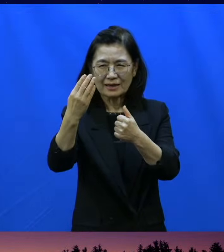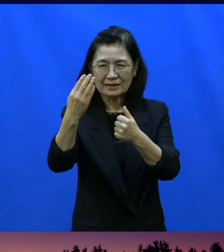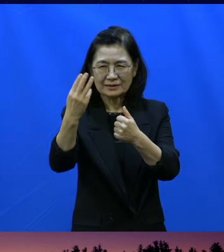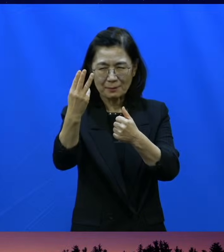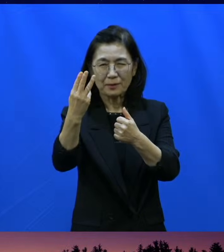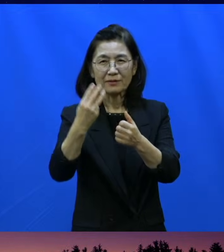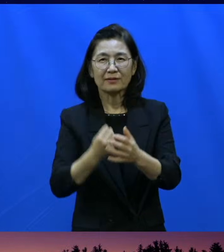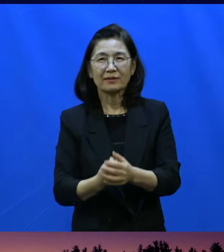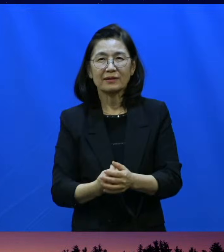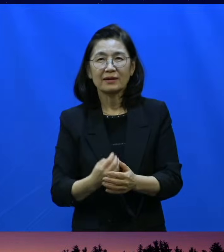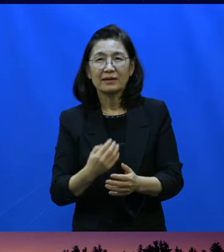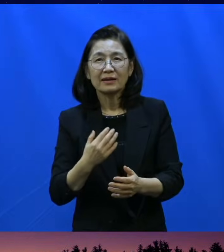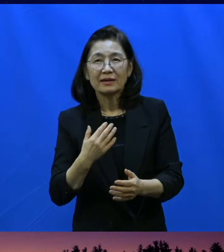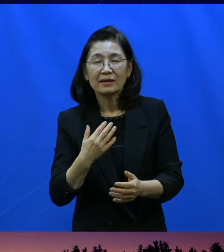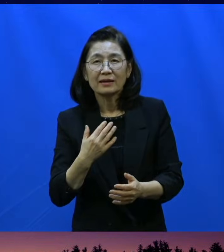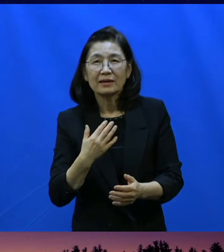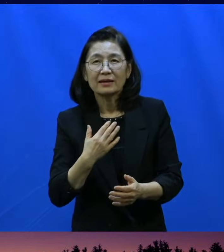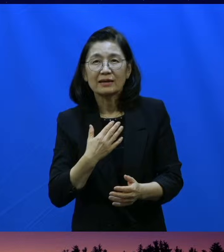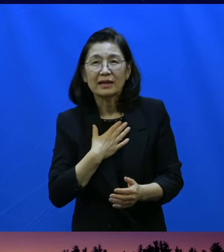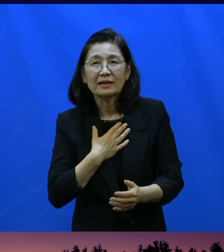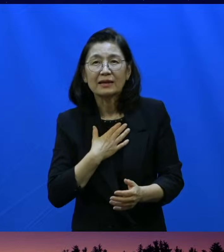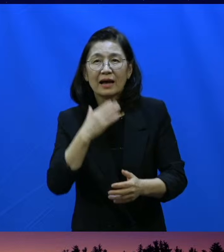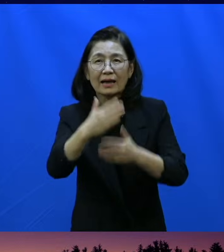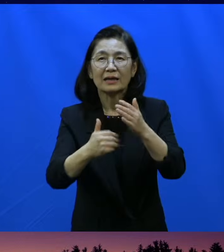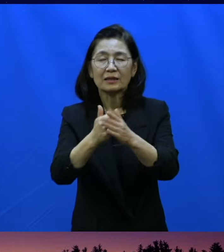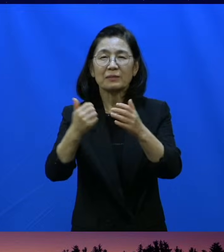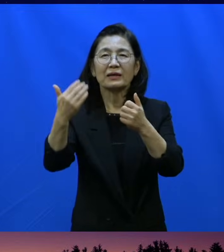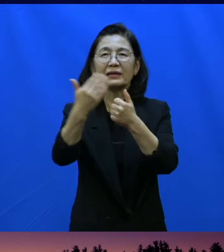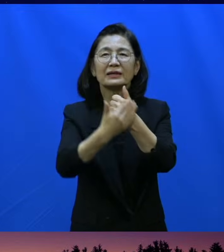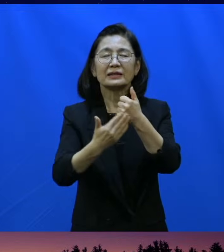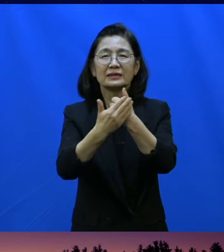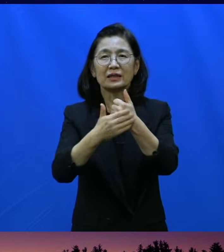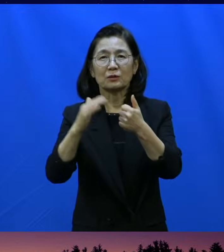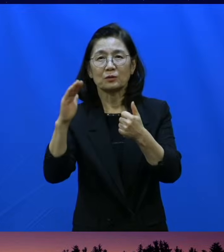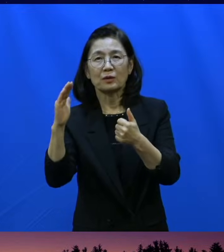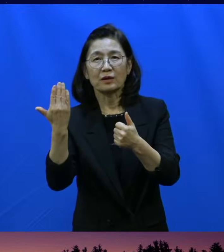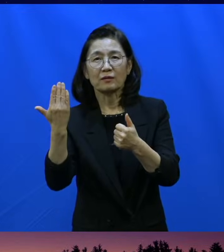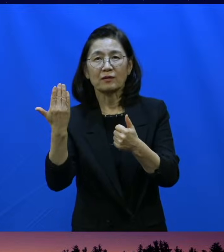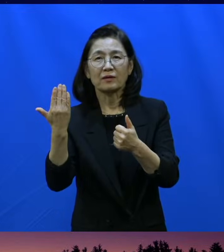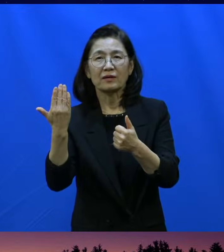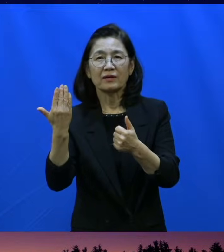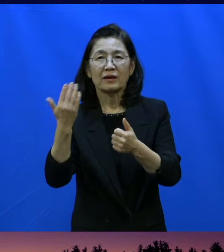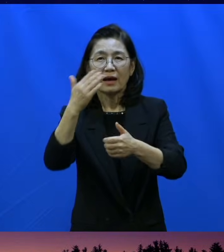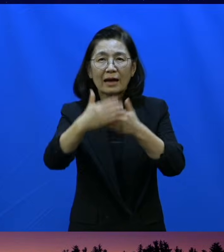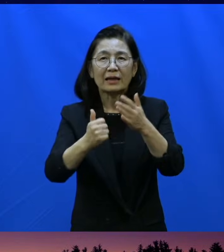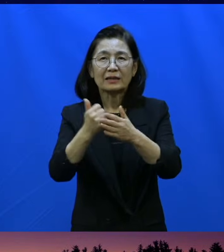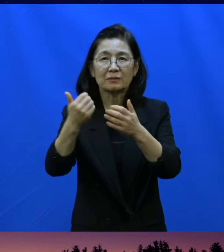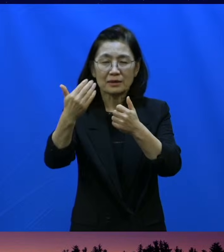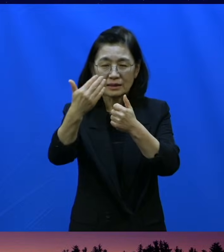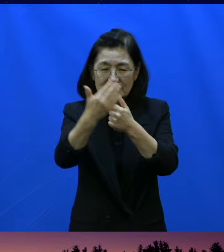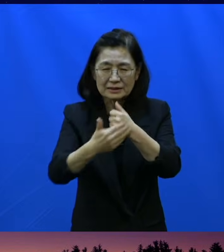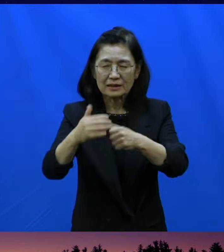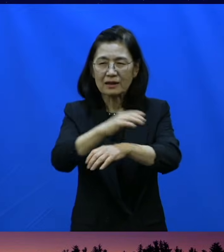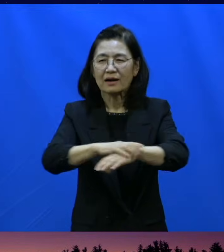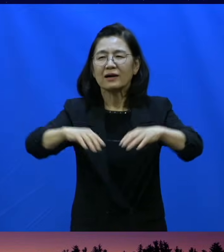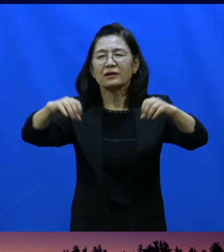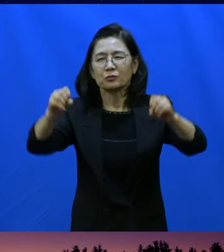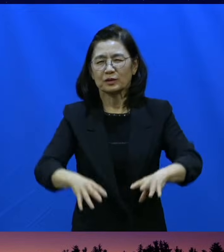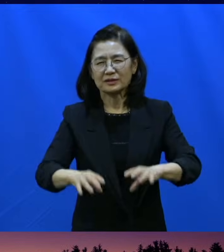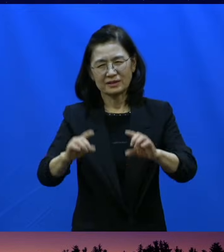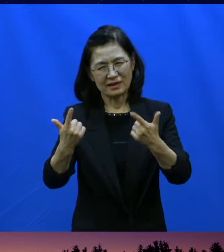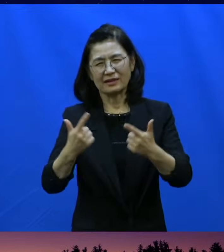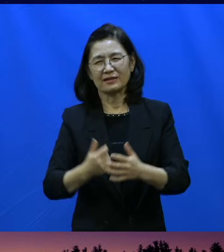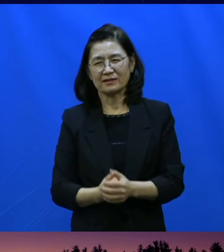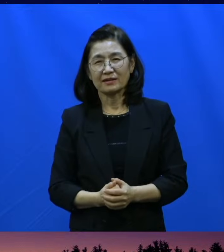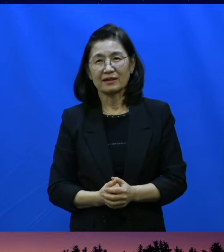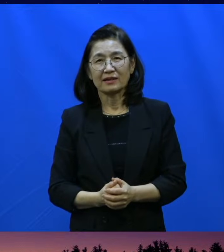내가 나된 것은 하나님의 은혜로 된 것이니 내게 주신 그의 은혜가 헛되지 아니하여